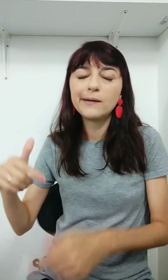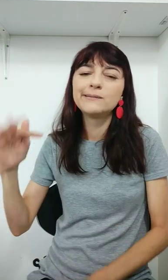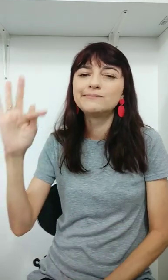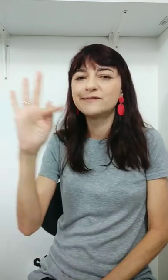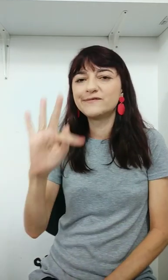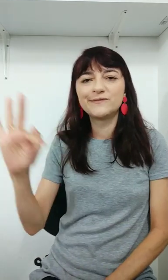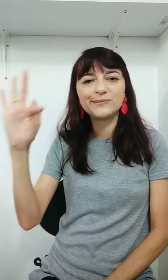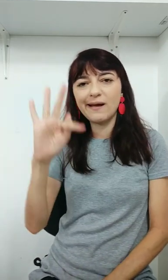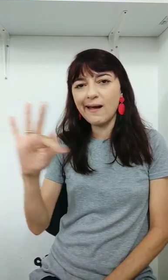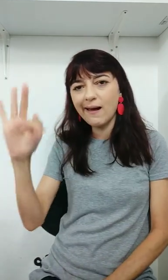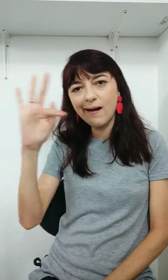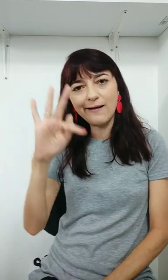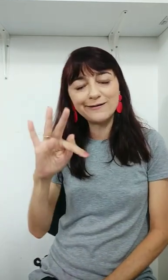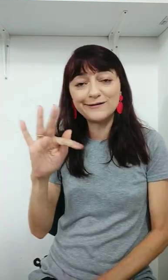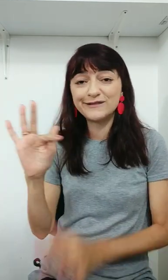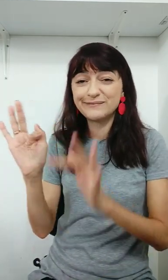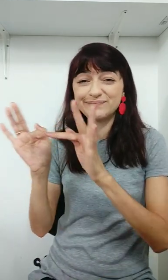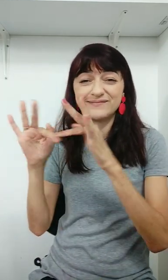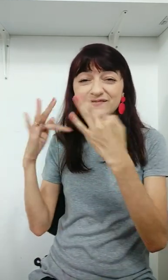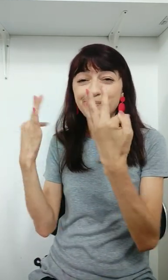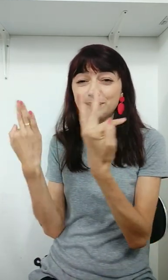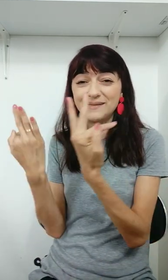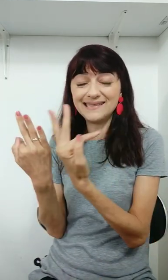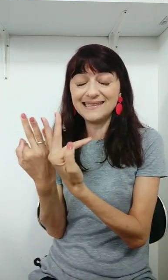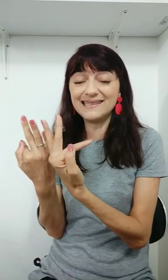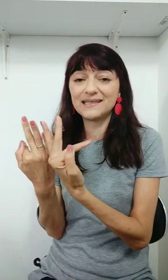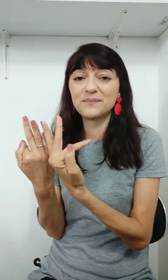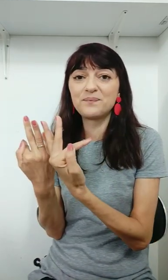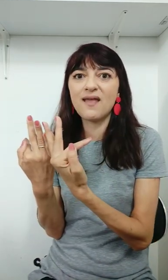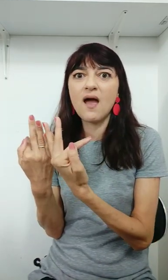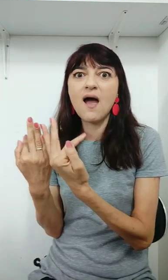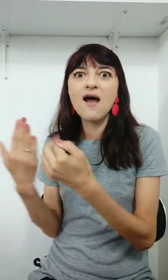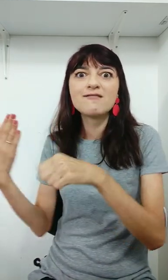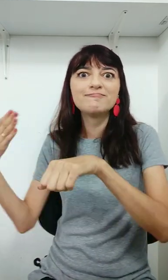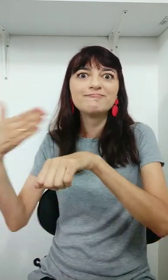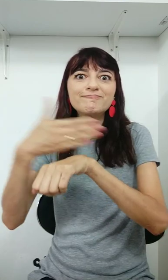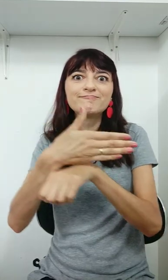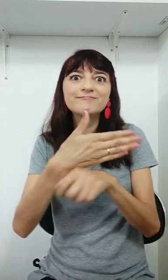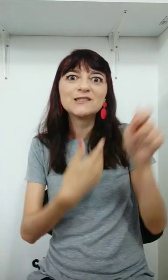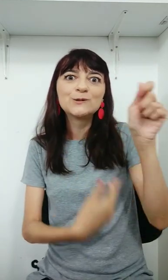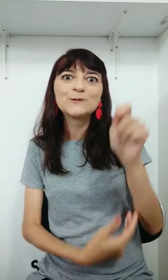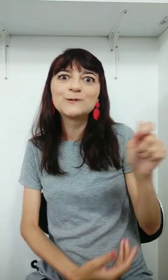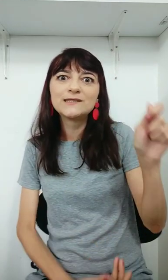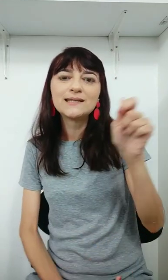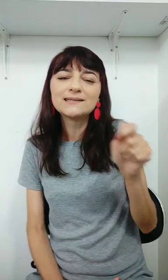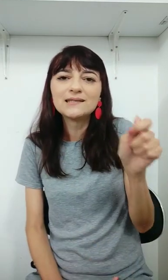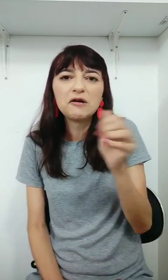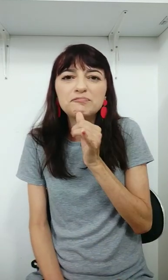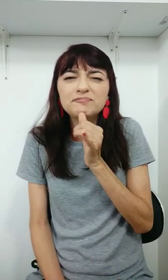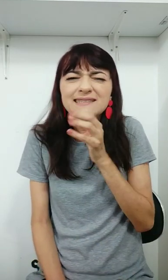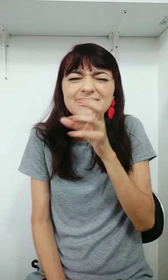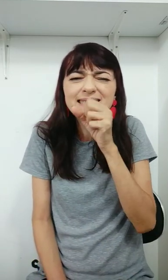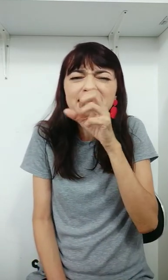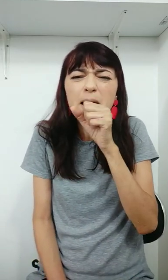os surdos têm contato ali com os ouvintes no seu dia a dia, no trabalho, na sua família, todos os dias. Só que quando ele chega ali,